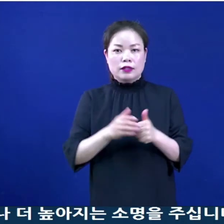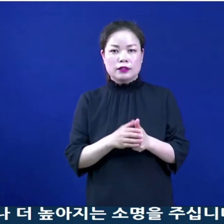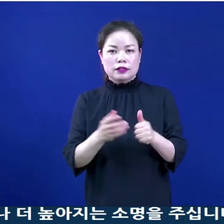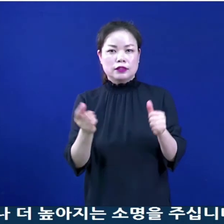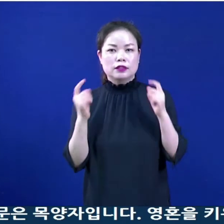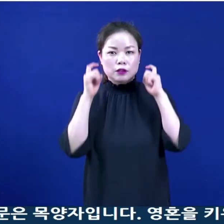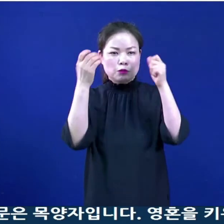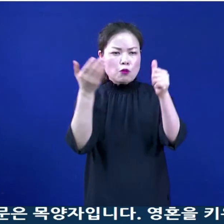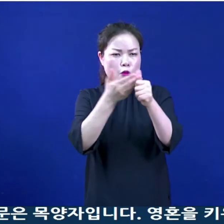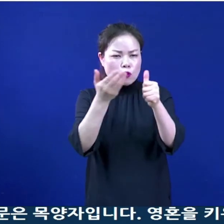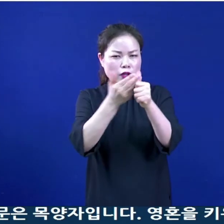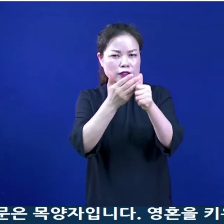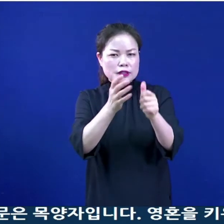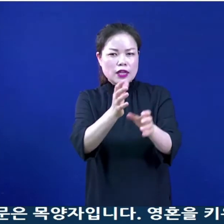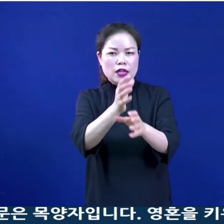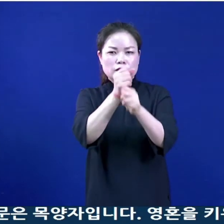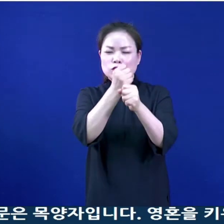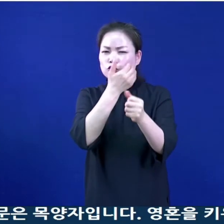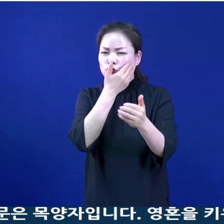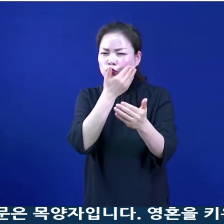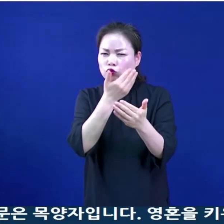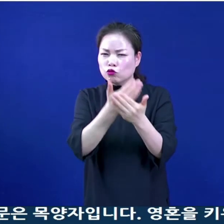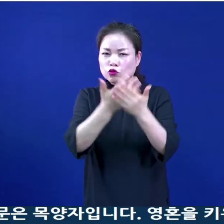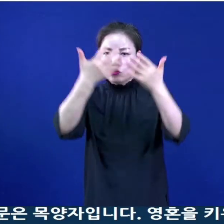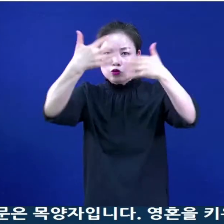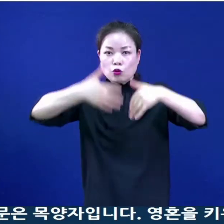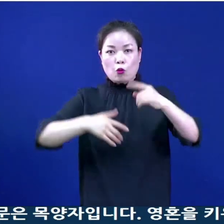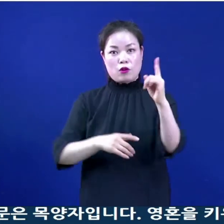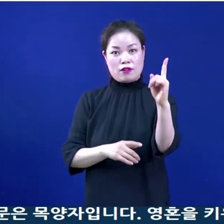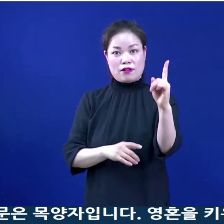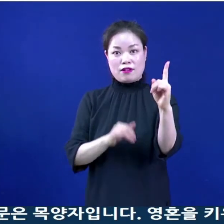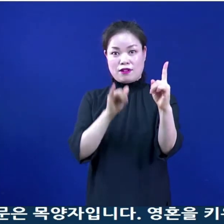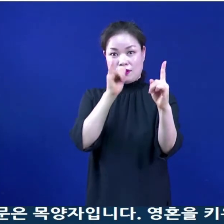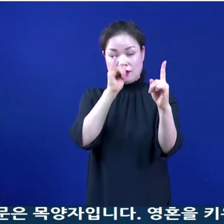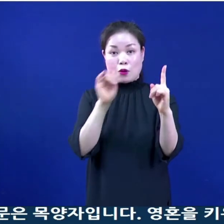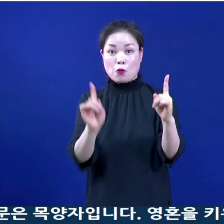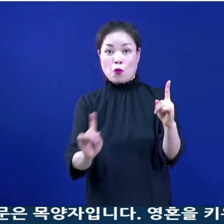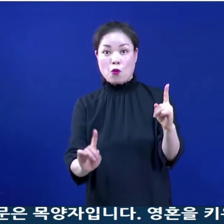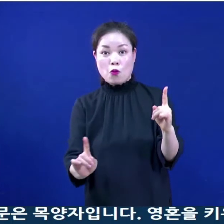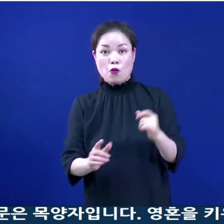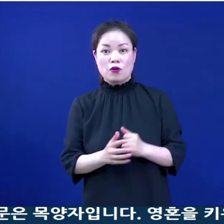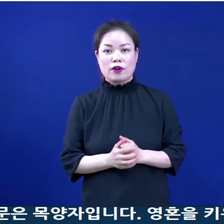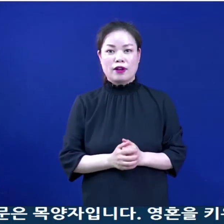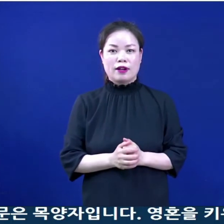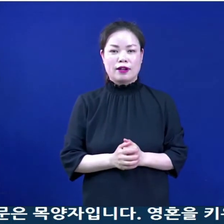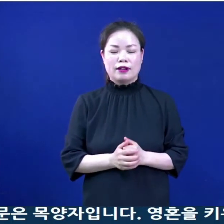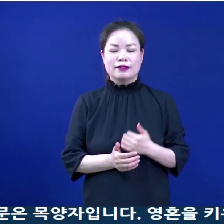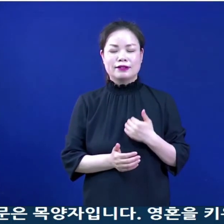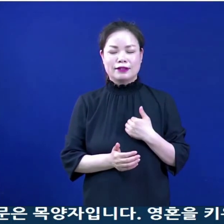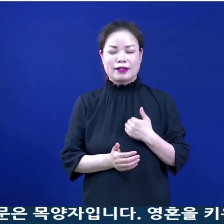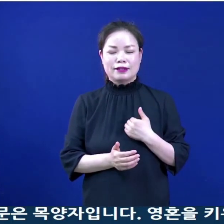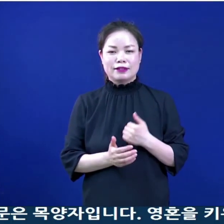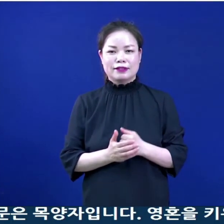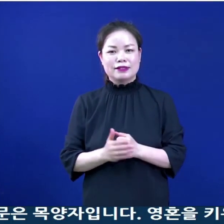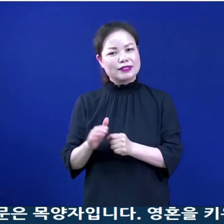사명의 핵심이 되는 조건이 딱 한 가지 있습니다. 무엇이었냐면 나를